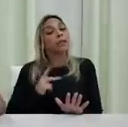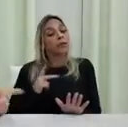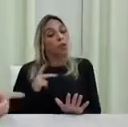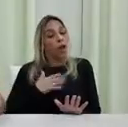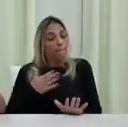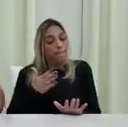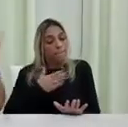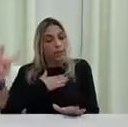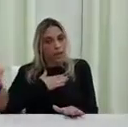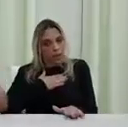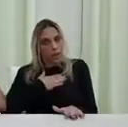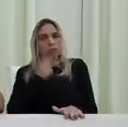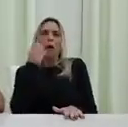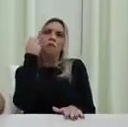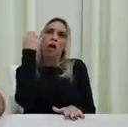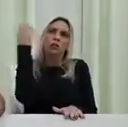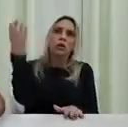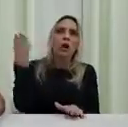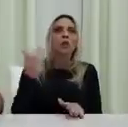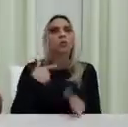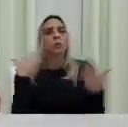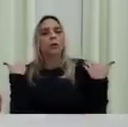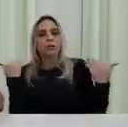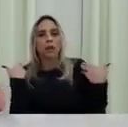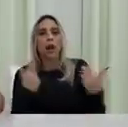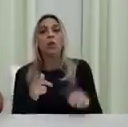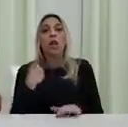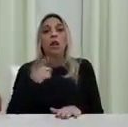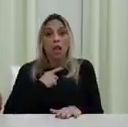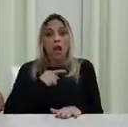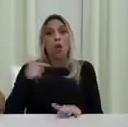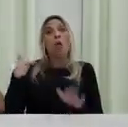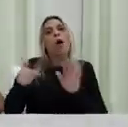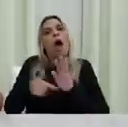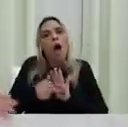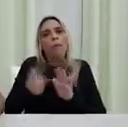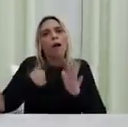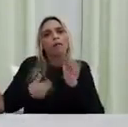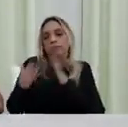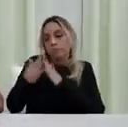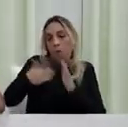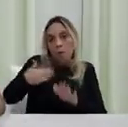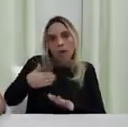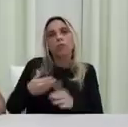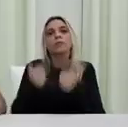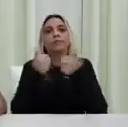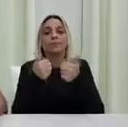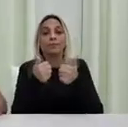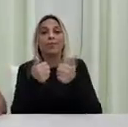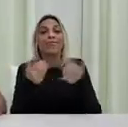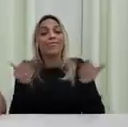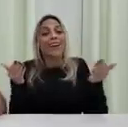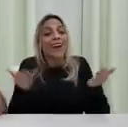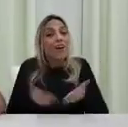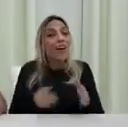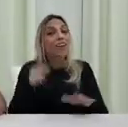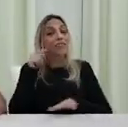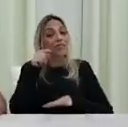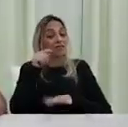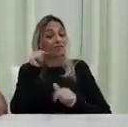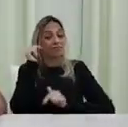em deslocamento, ele está agora na Semana Santa, tá viajando, né? Ou então na residência para o quartel, por